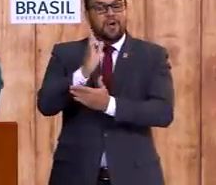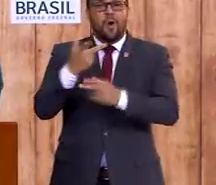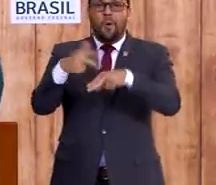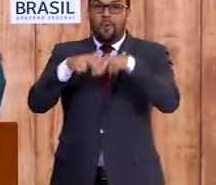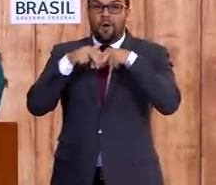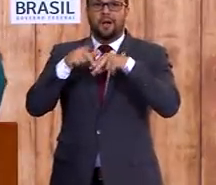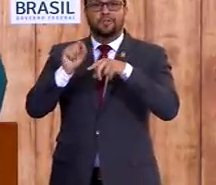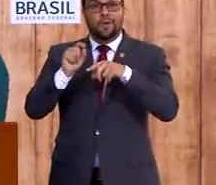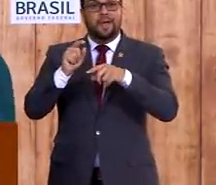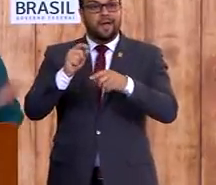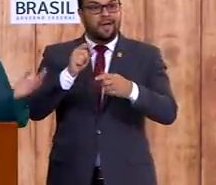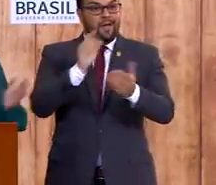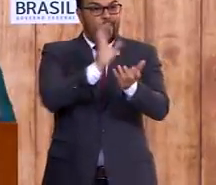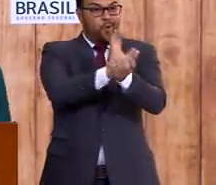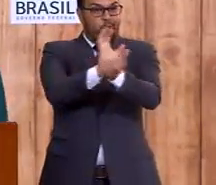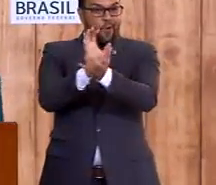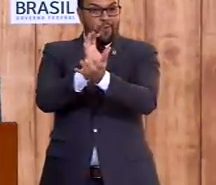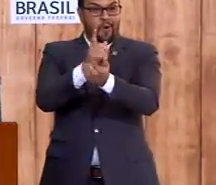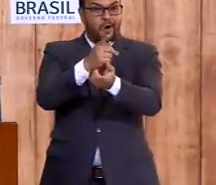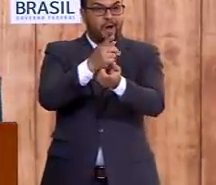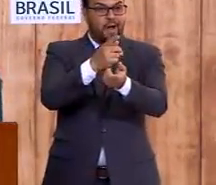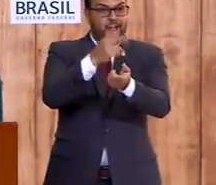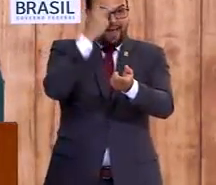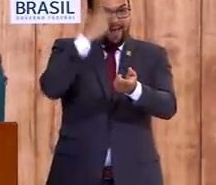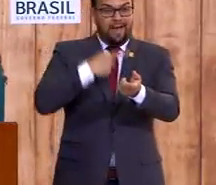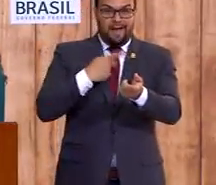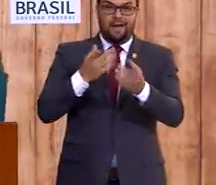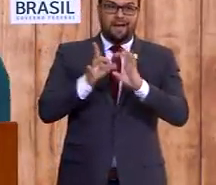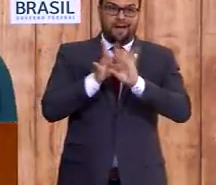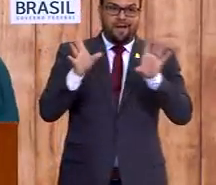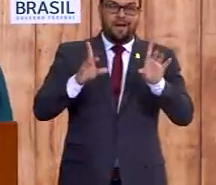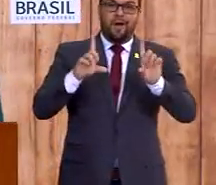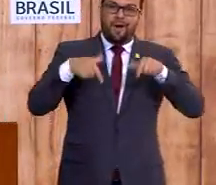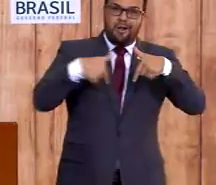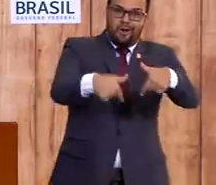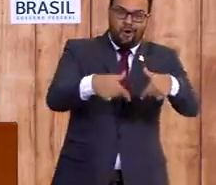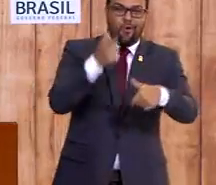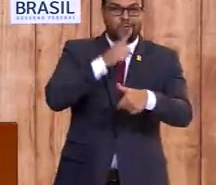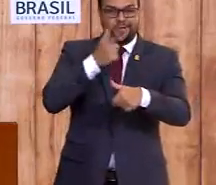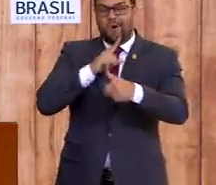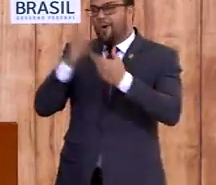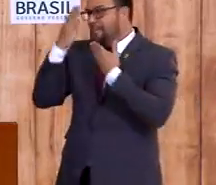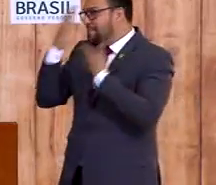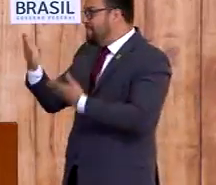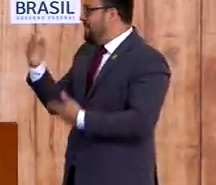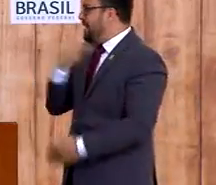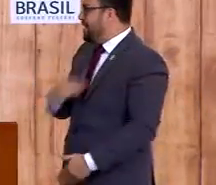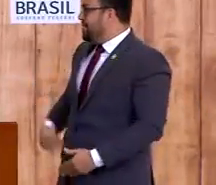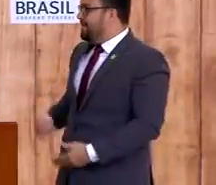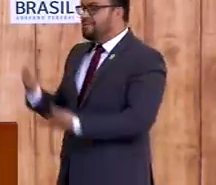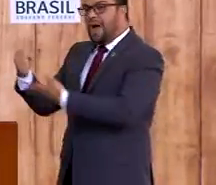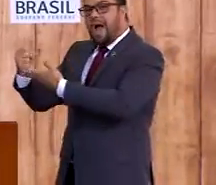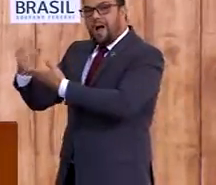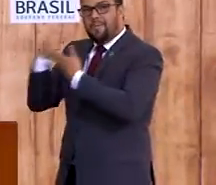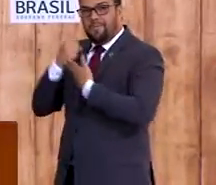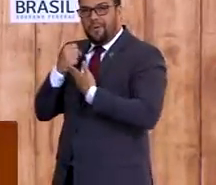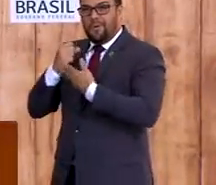essa autonomia a gente consegue fazer o que fazemos muito obrigado a mesa por toda o apoio